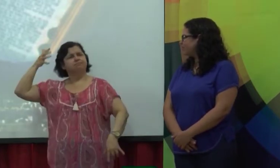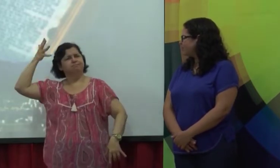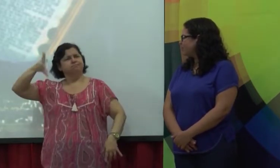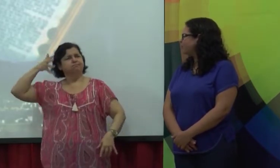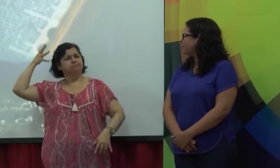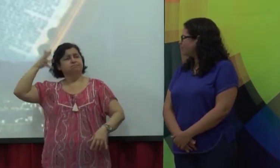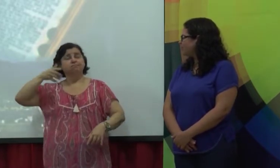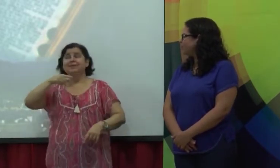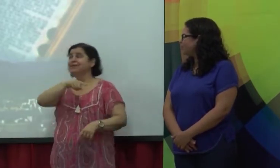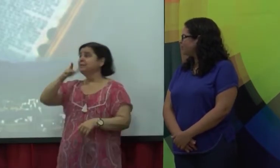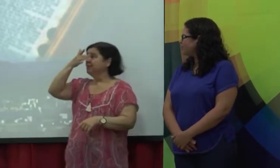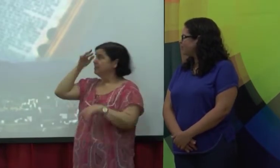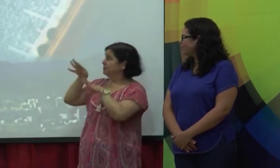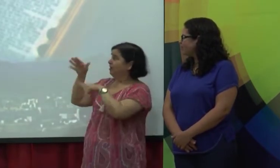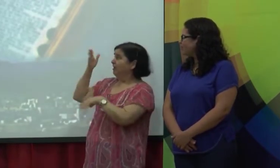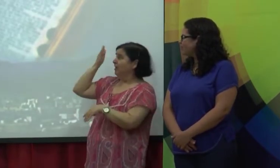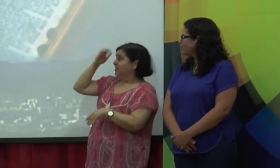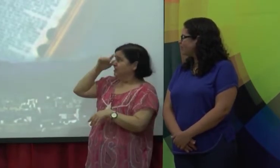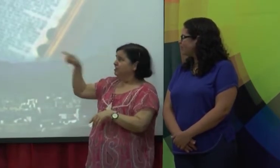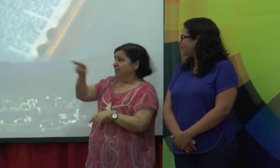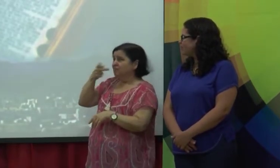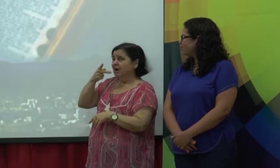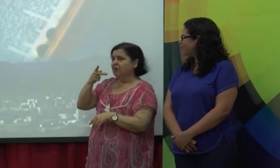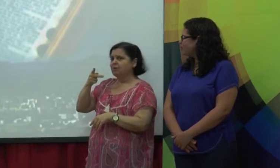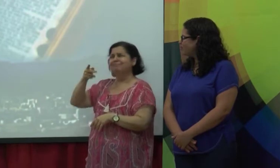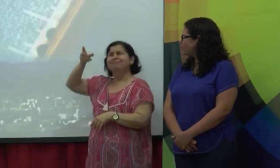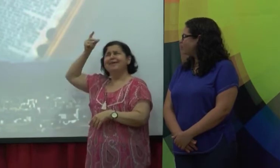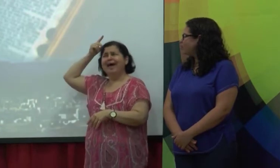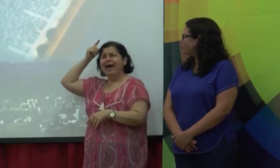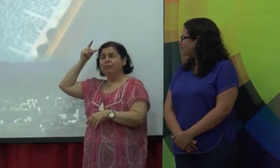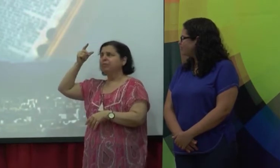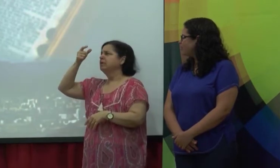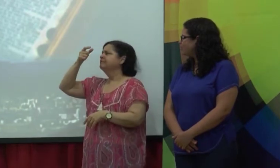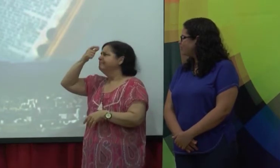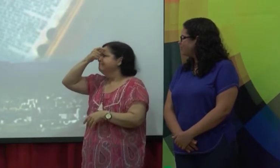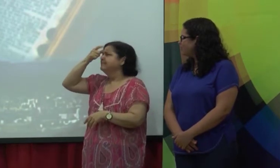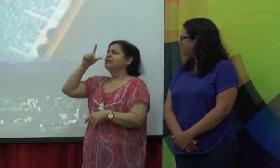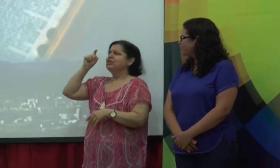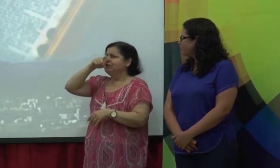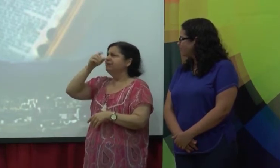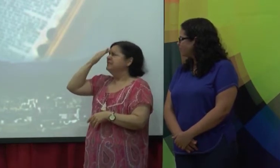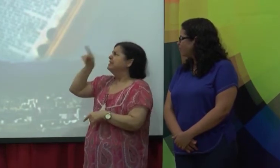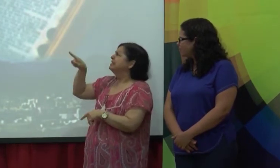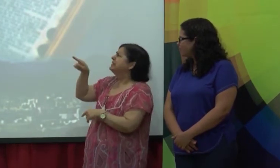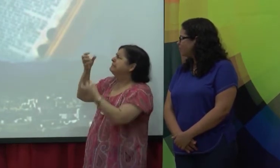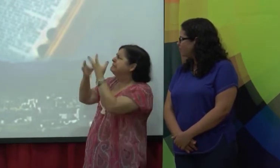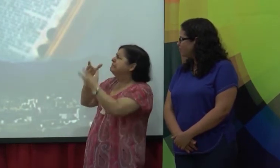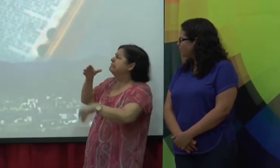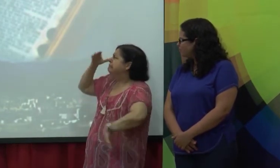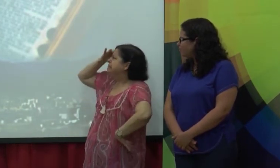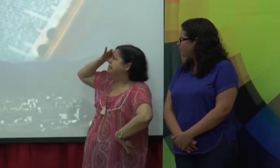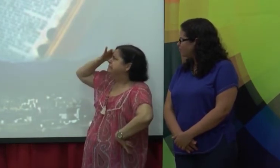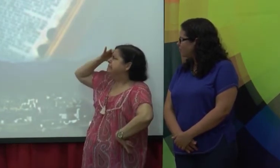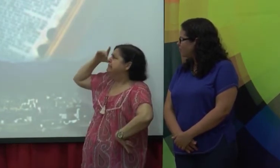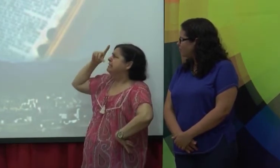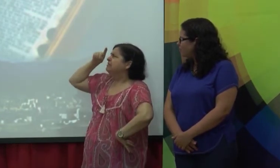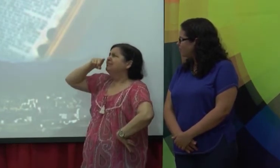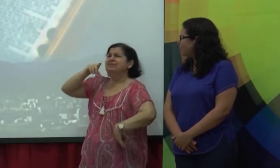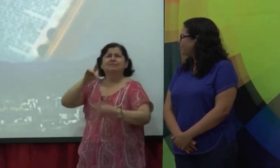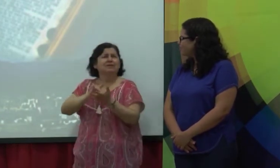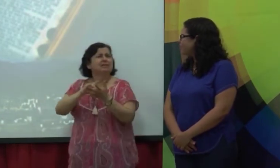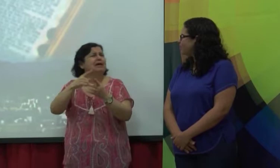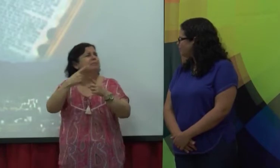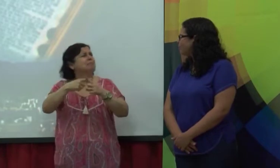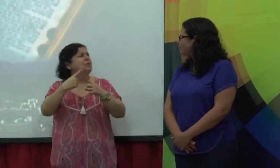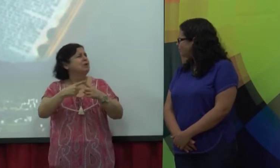ele levou de dons aos seus sermões, né? E que disse que a